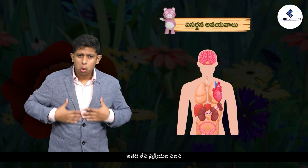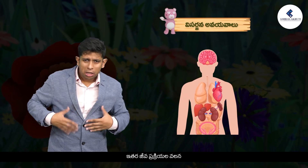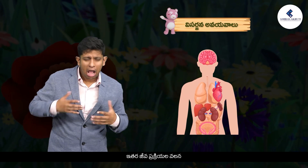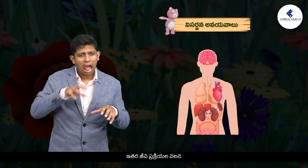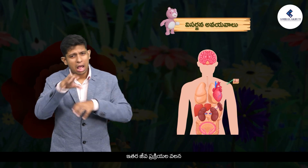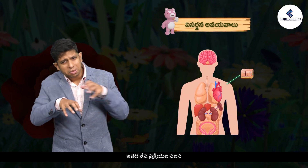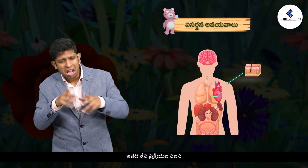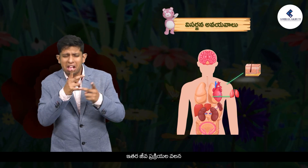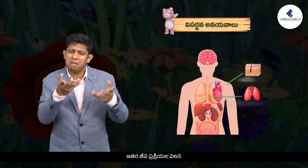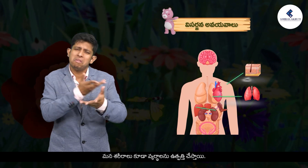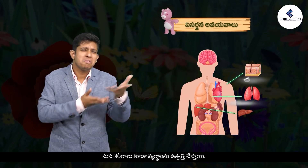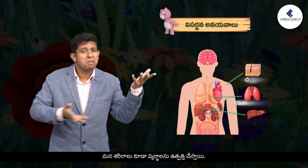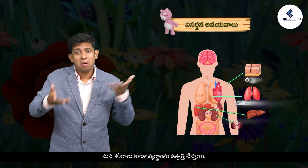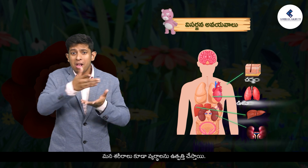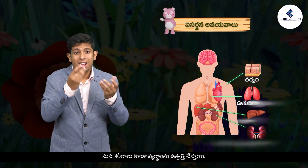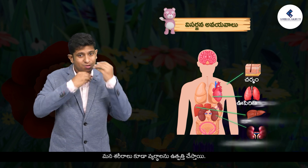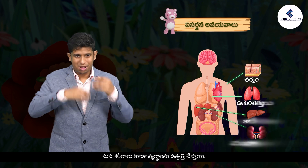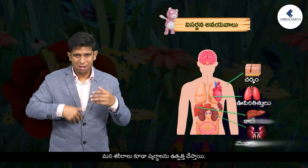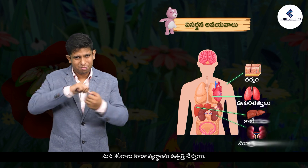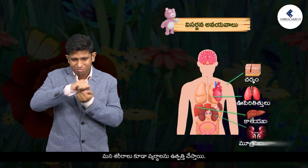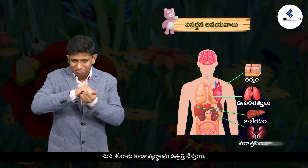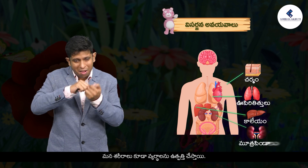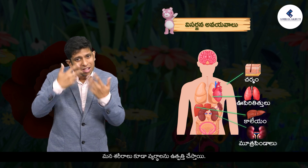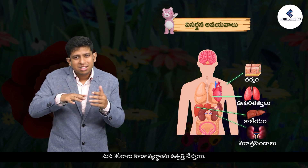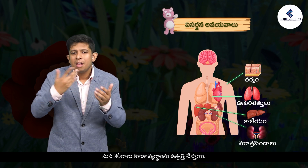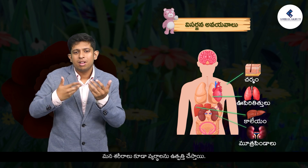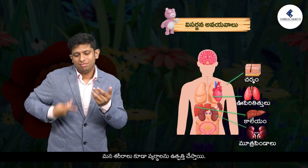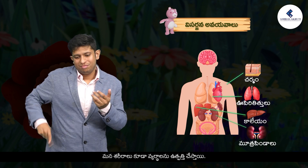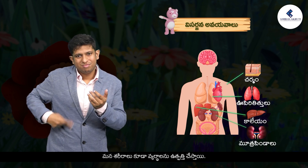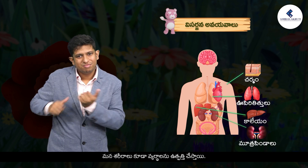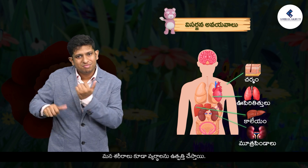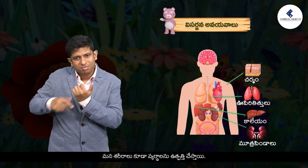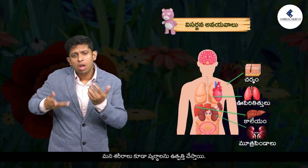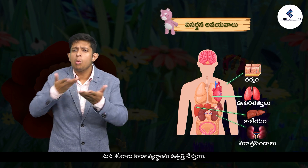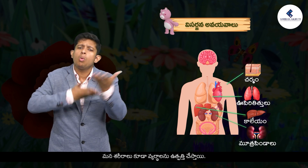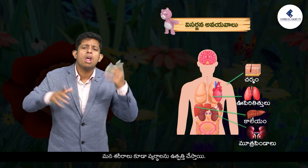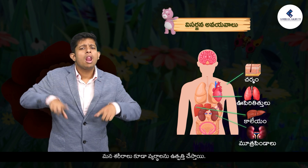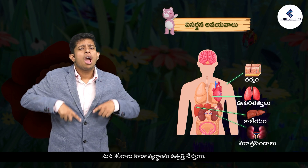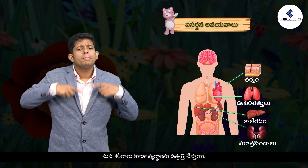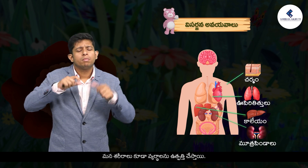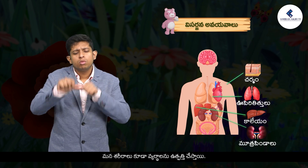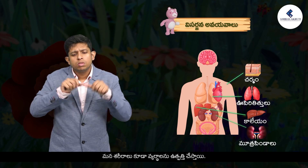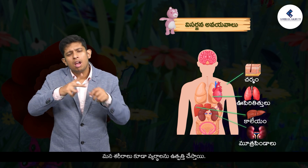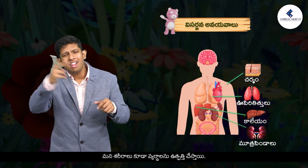జీవ ప్రక్రియల వలన మన శరీరాలు కూడా వ్యర్థాలను ఉత్పత్తి చేస్తాయి.